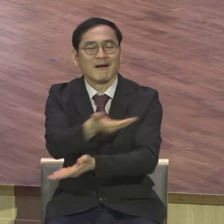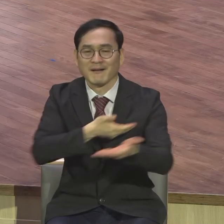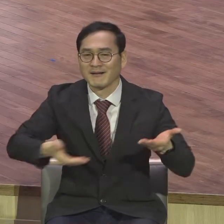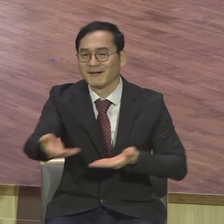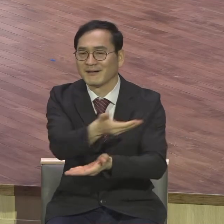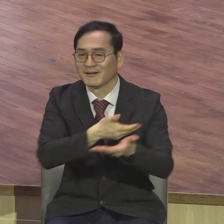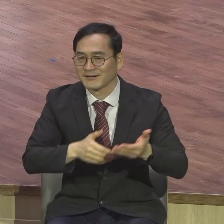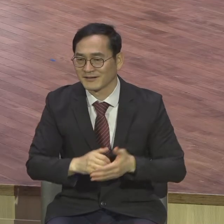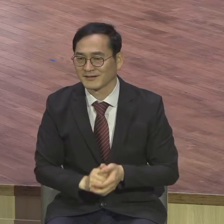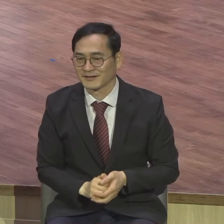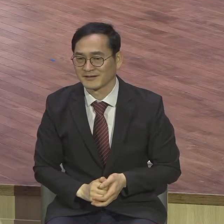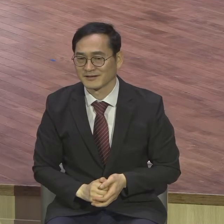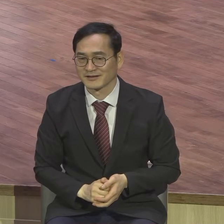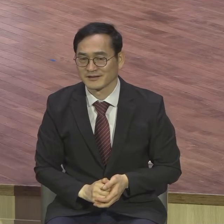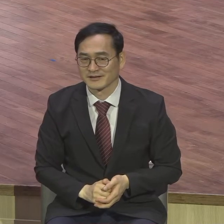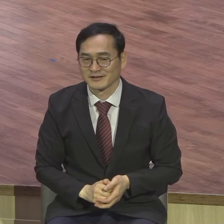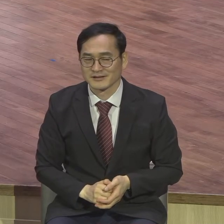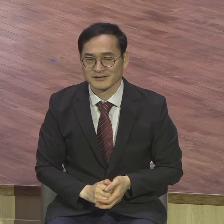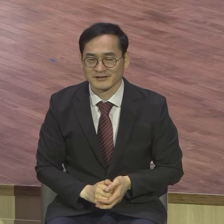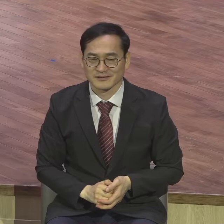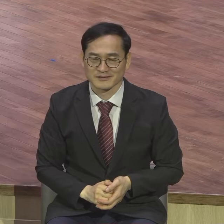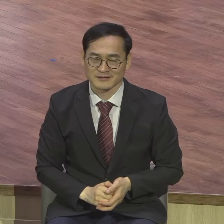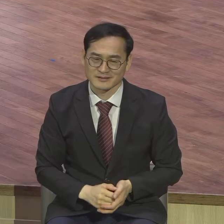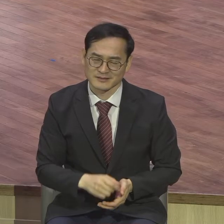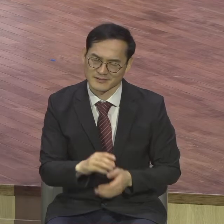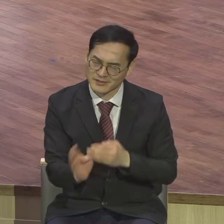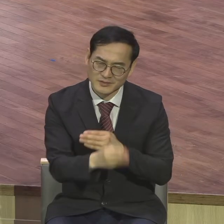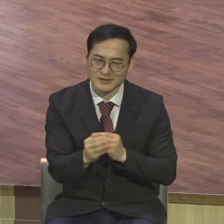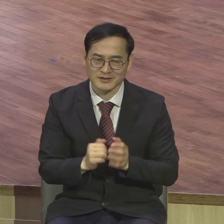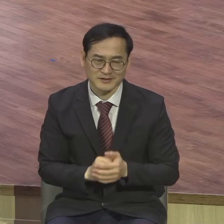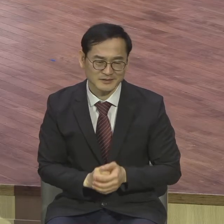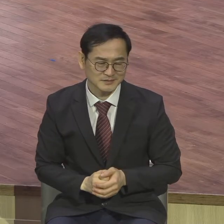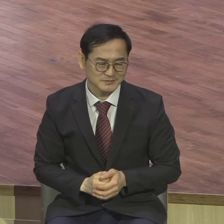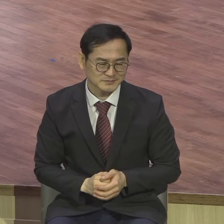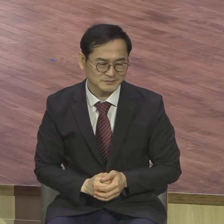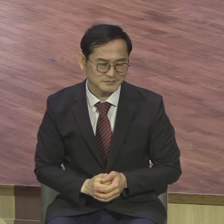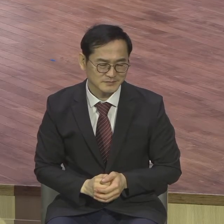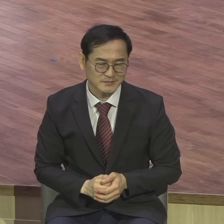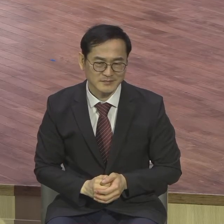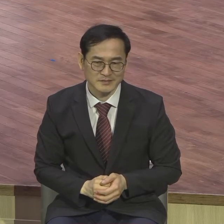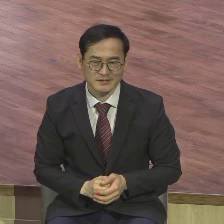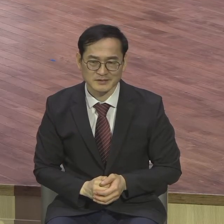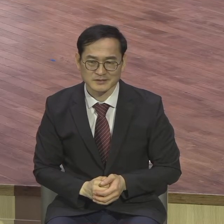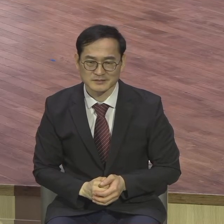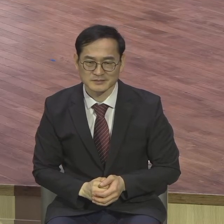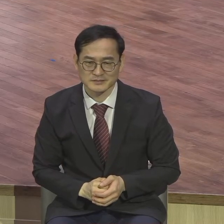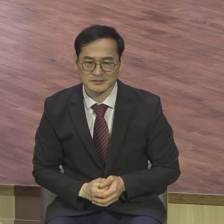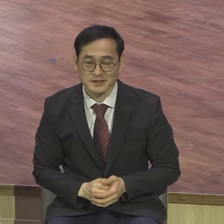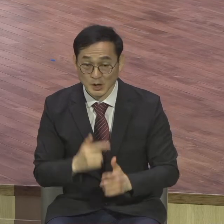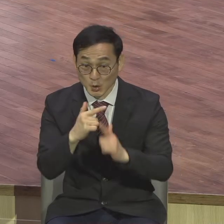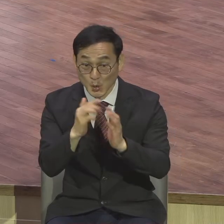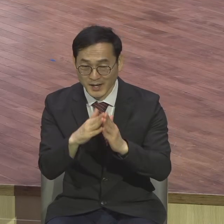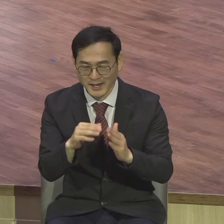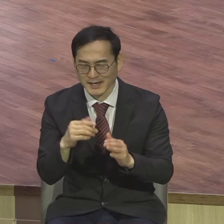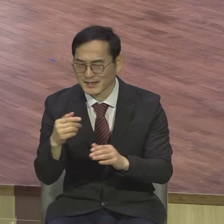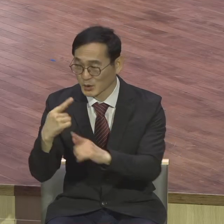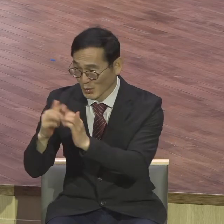사단 종들이니까. 나 또요. 교회만 완전 혼란을 줍니다. 왜? 여기에 구원이